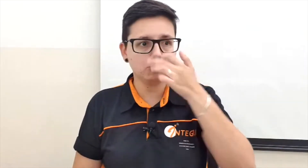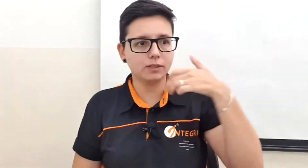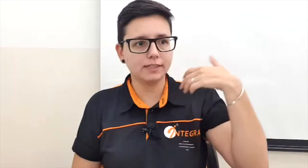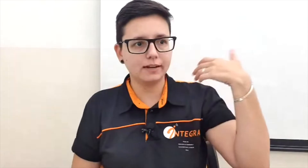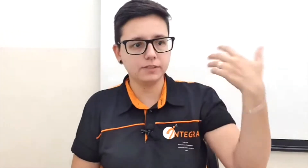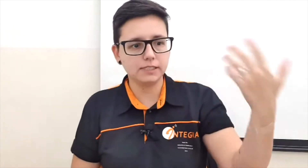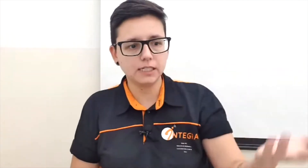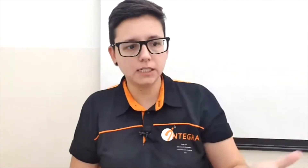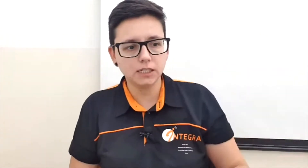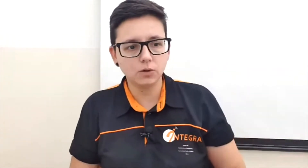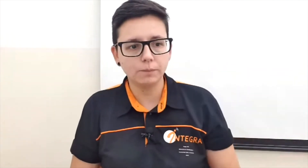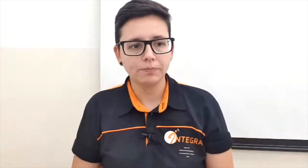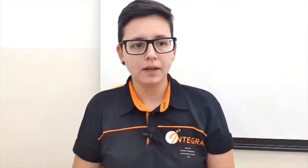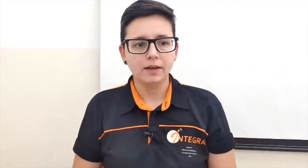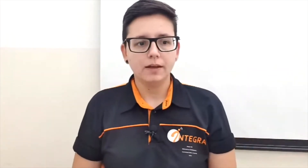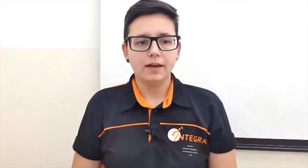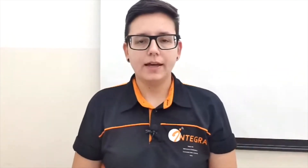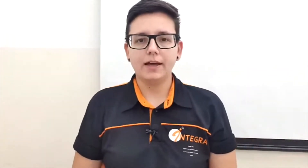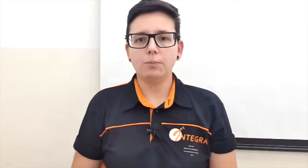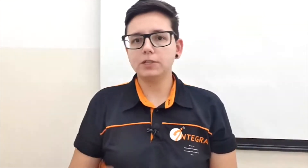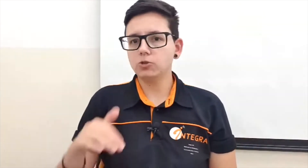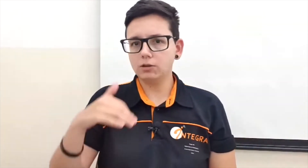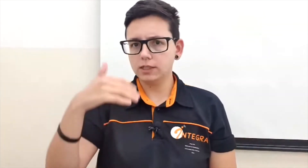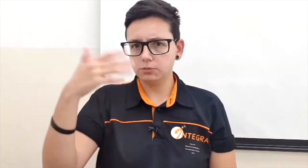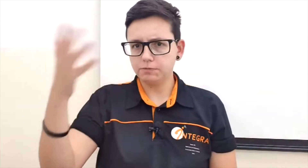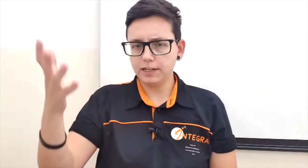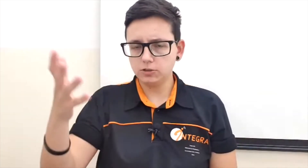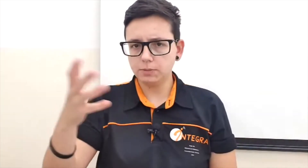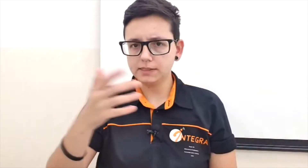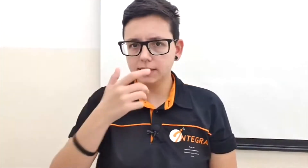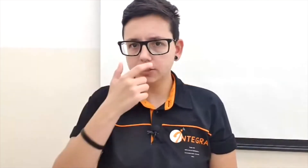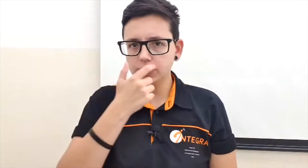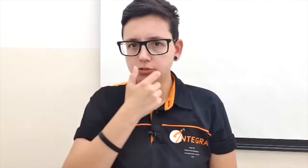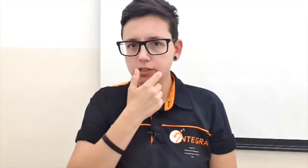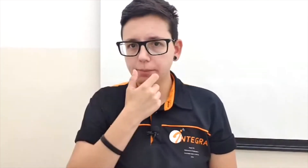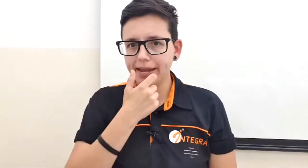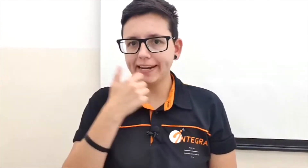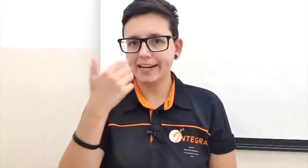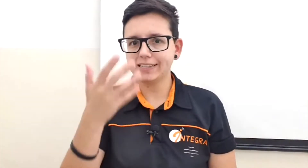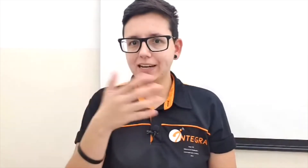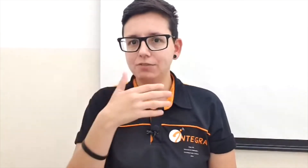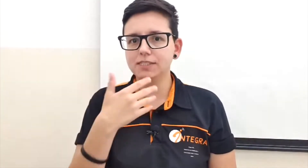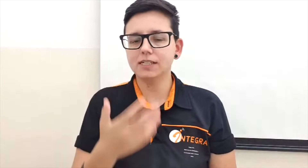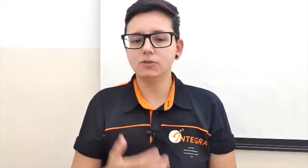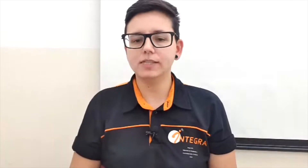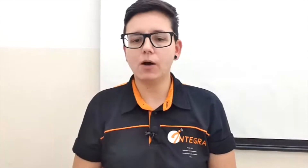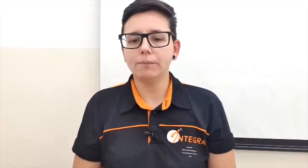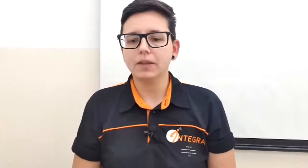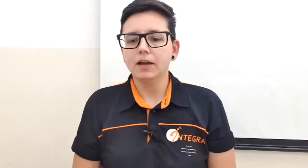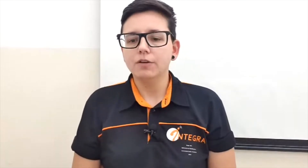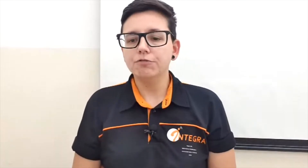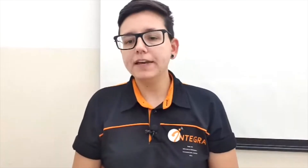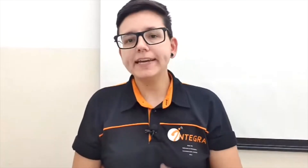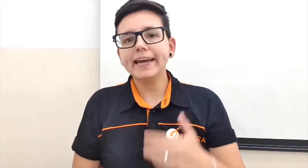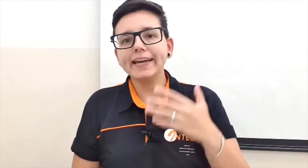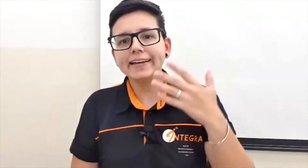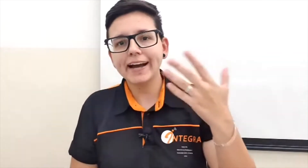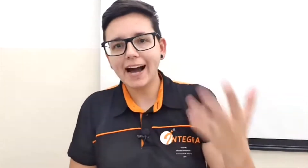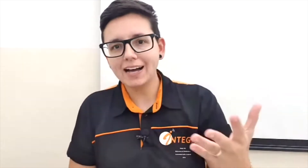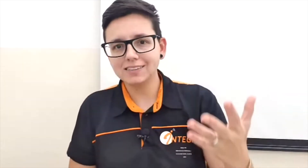na televisão, o pessoal falando bastante isso também, né? Na televisão e tal. Fiquem em